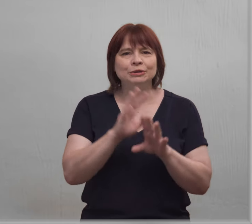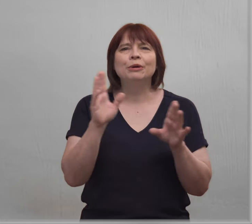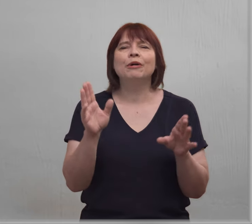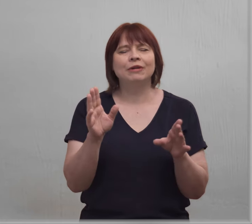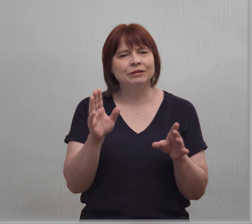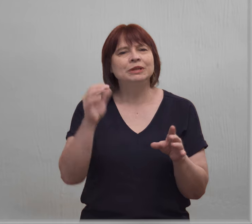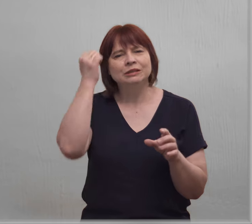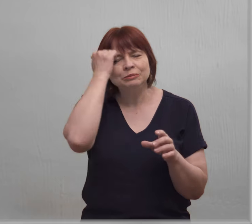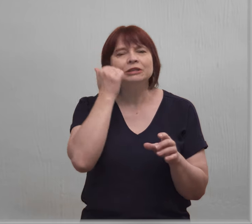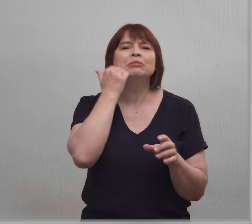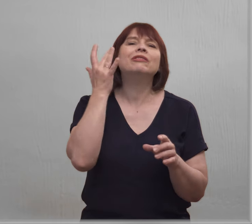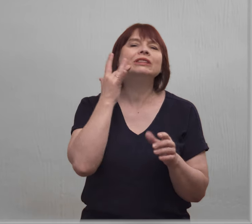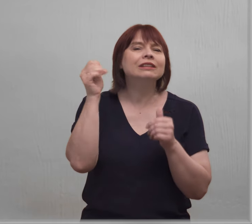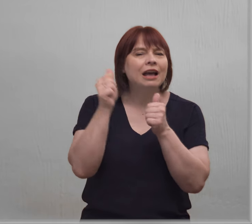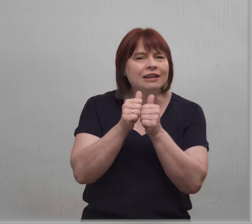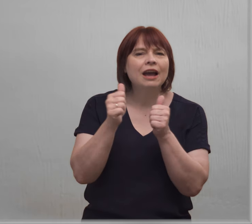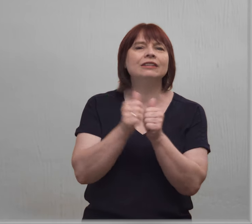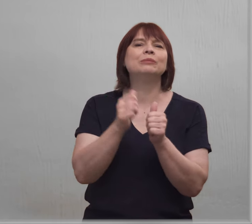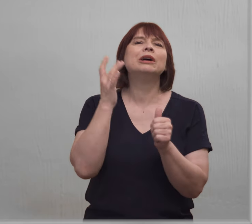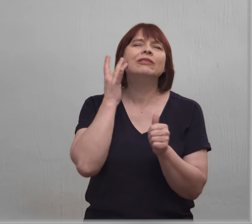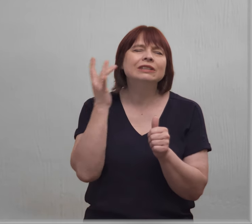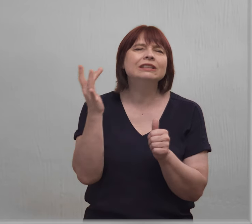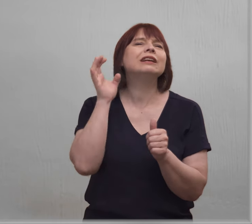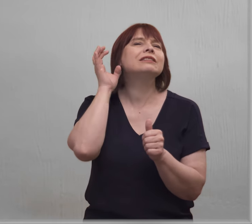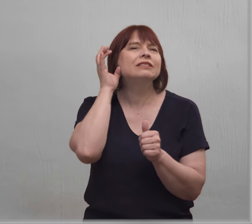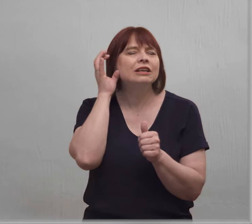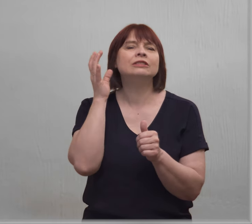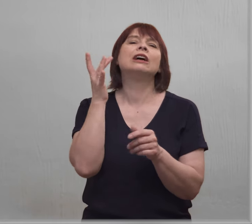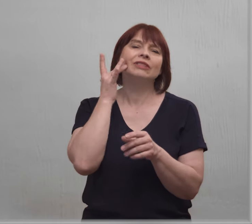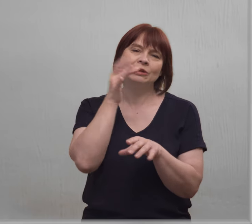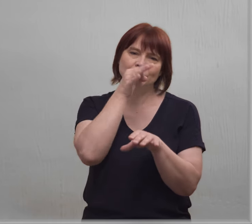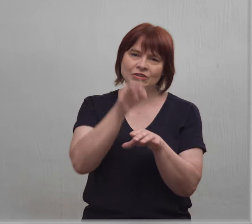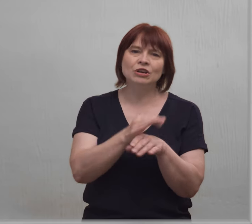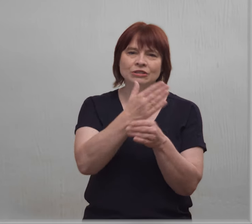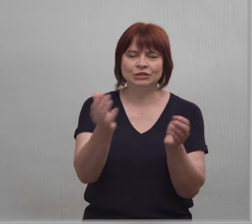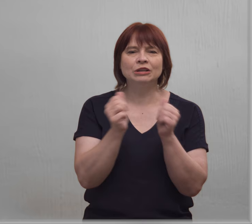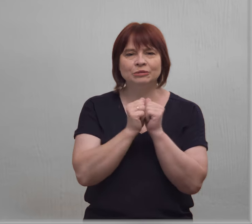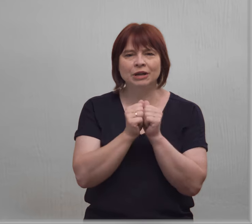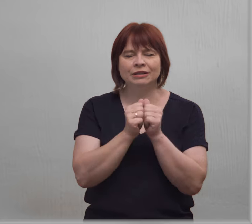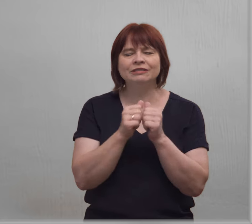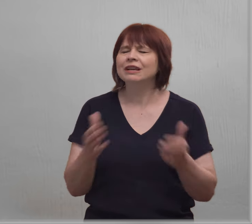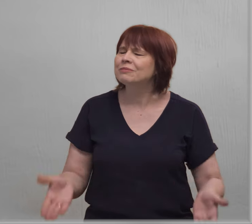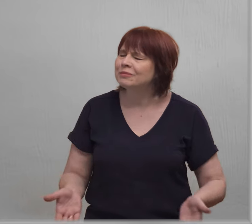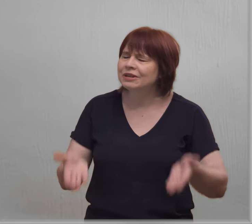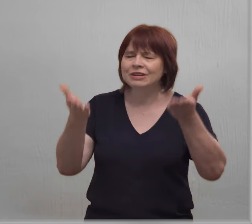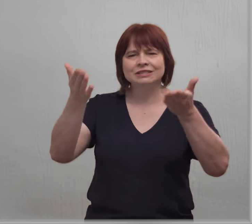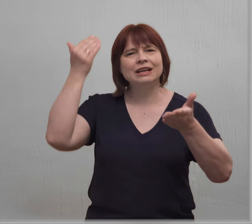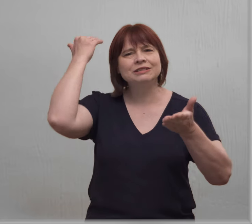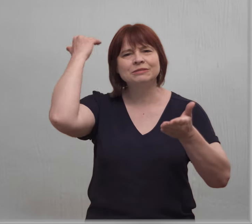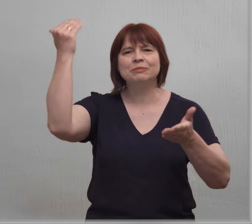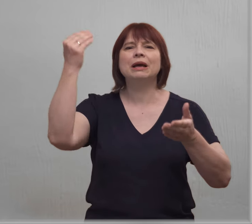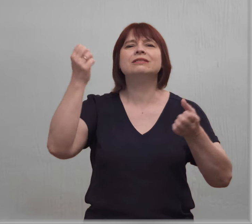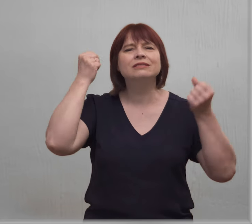близко. Спасибо за то, что Ты слышишь и внемлешь нашим молитвам. Господь, превозносим Тебя, славный и